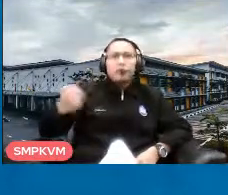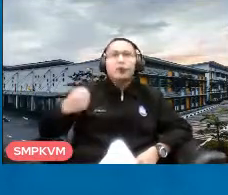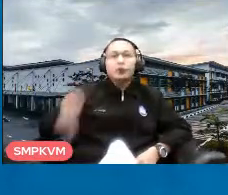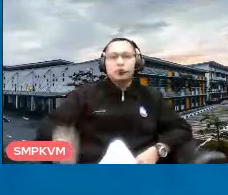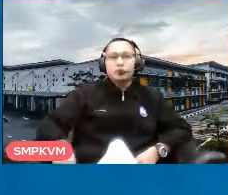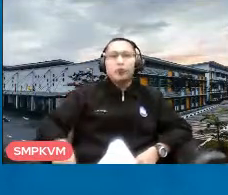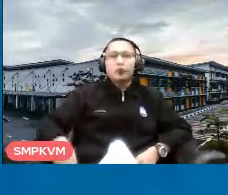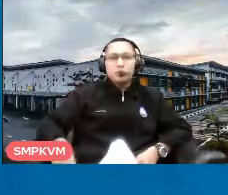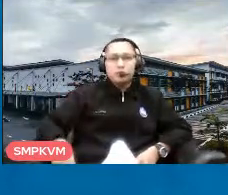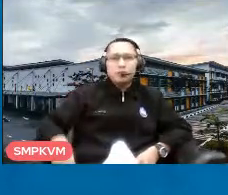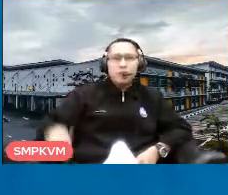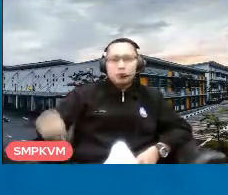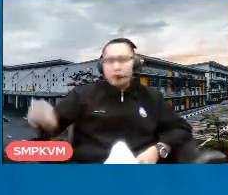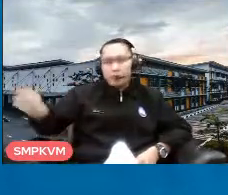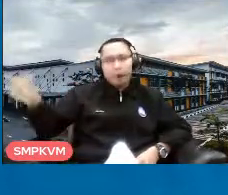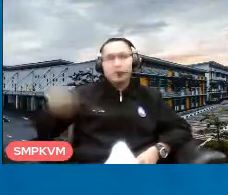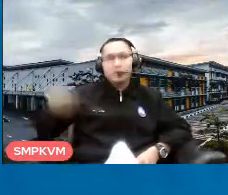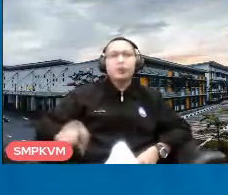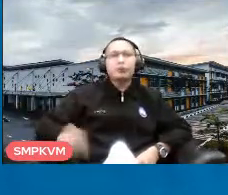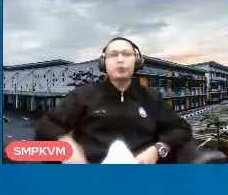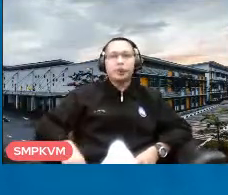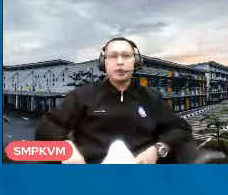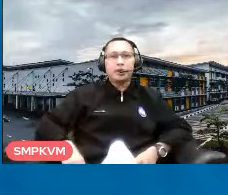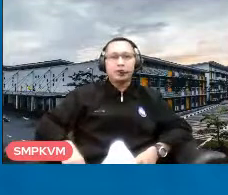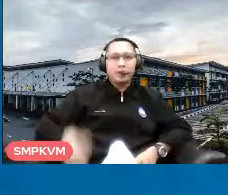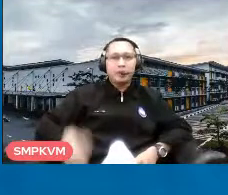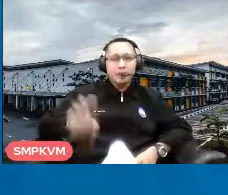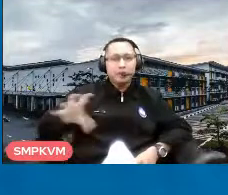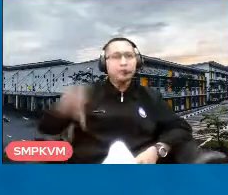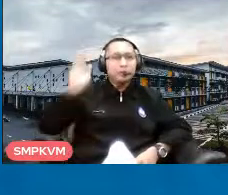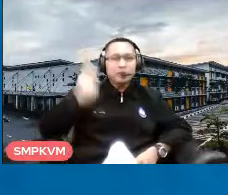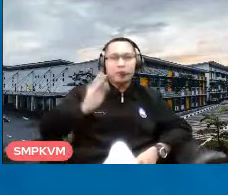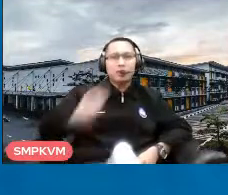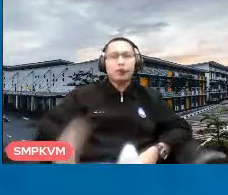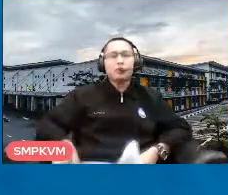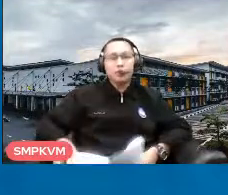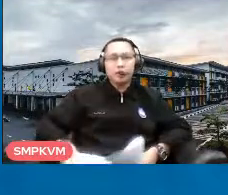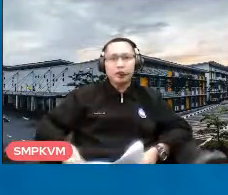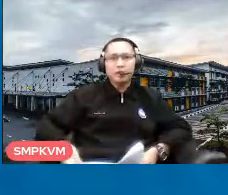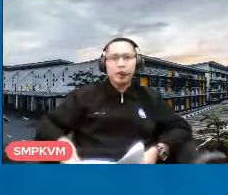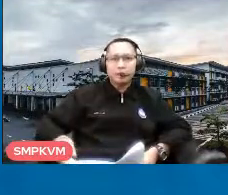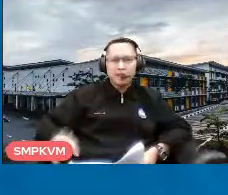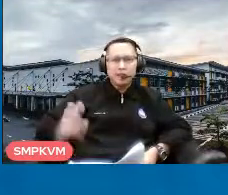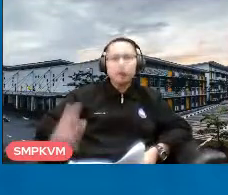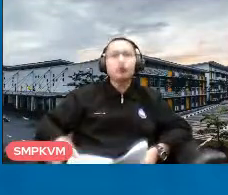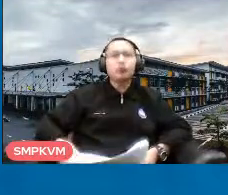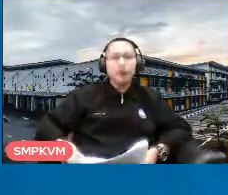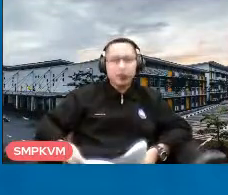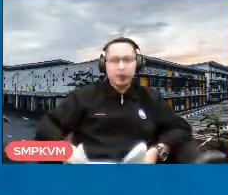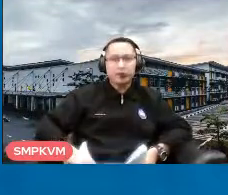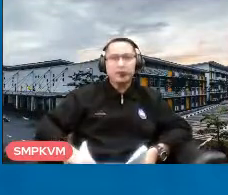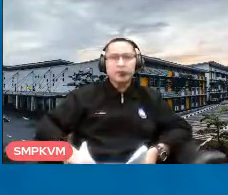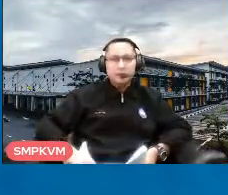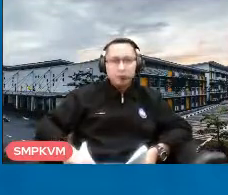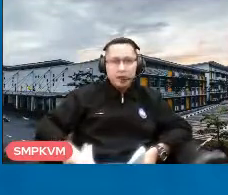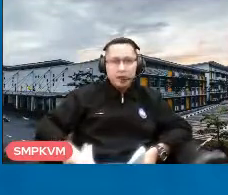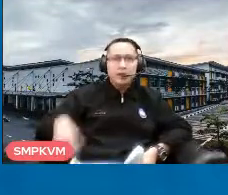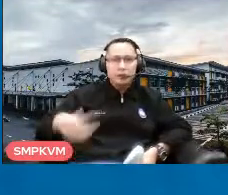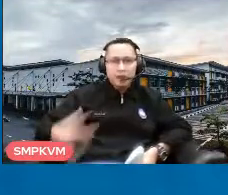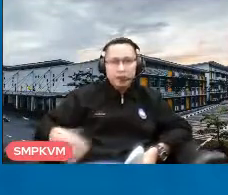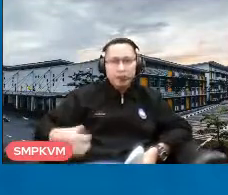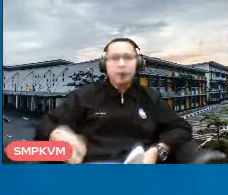oleh guru bantu guru kau melakukan apa apakah itu dibenarkan saya pada tuh tak boleh masuk ke Facebook kamu katakan untuk belajar